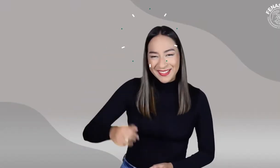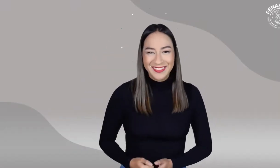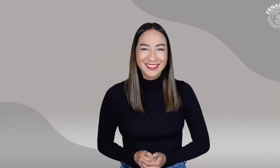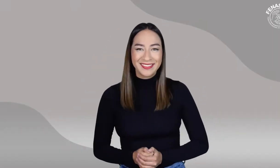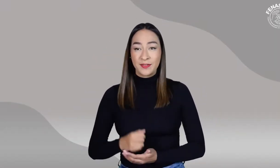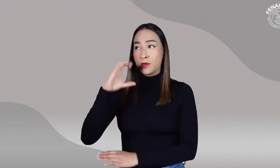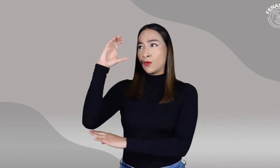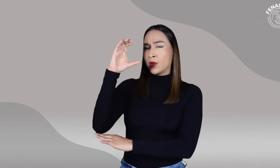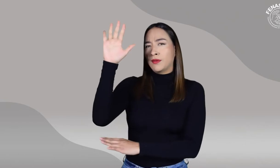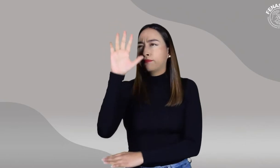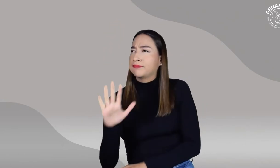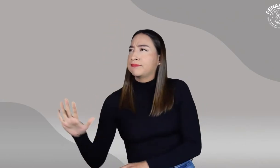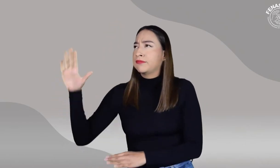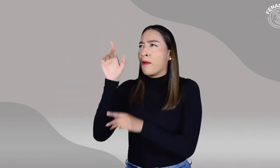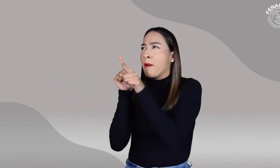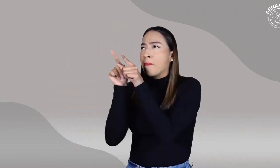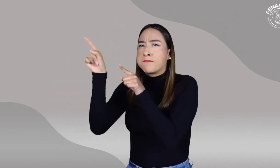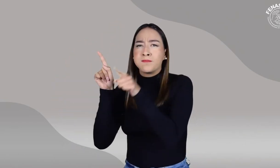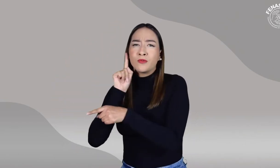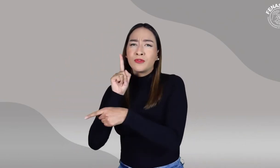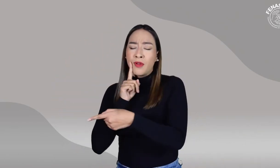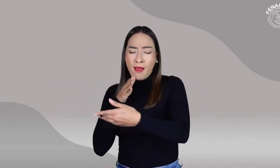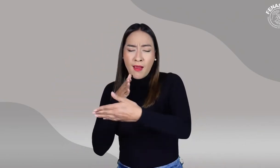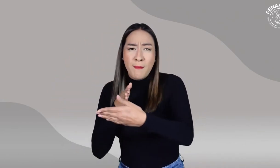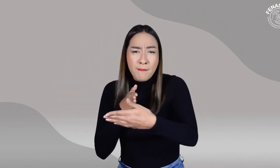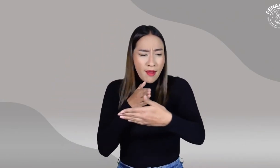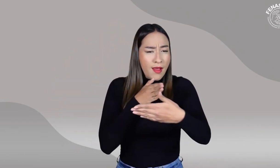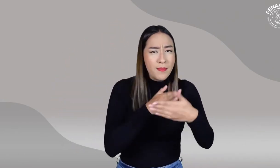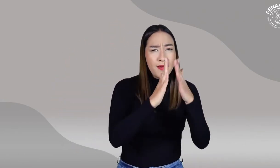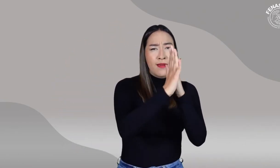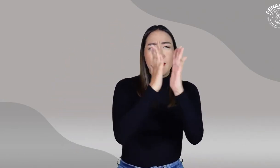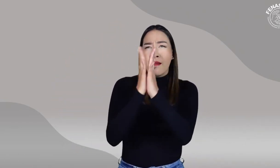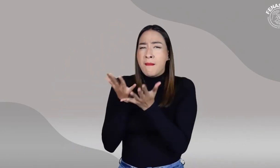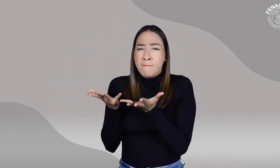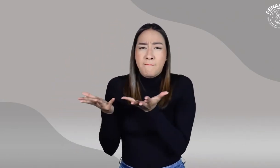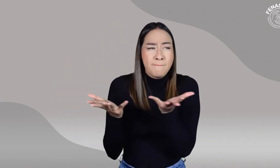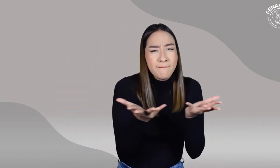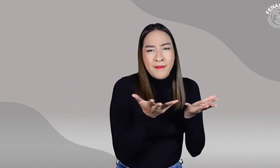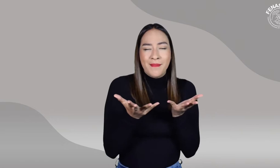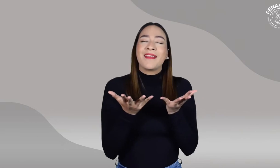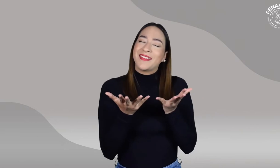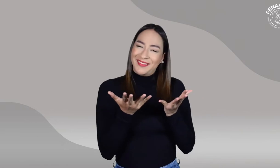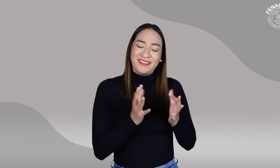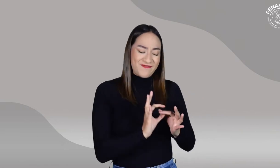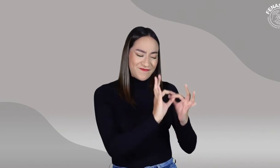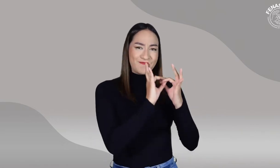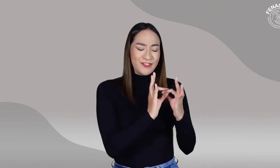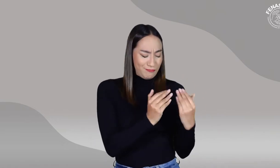Hola. A nivel nacional, muchas personas sordas se han topado con diversas barreras. Es por esto que en